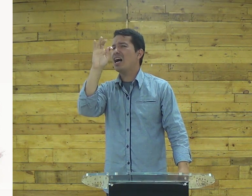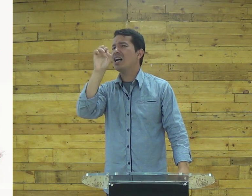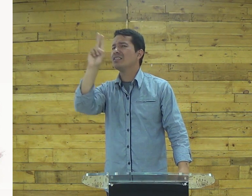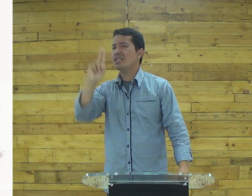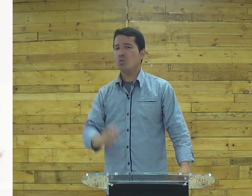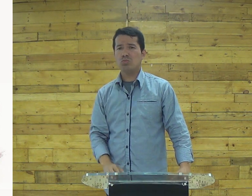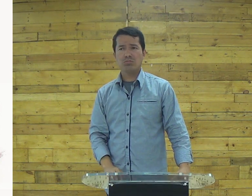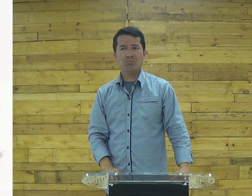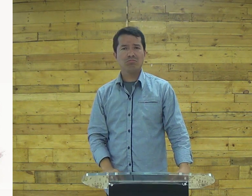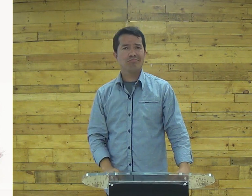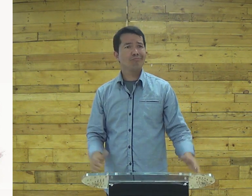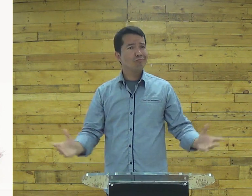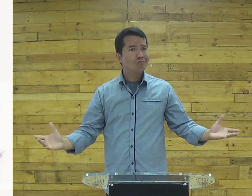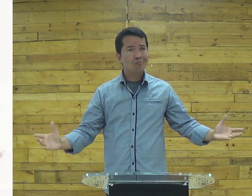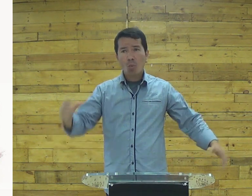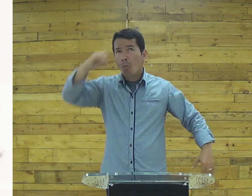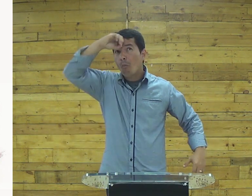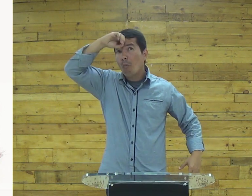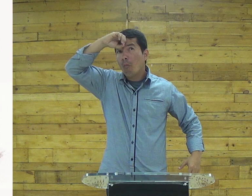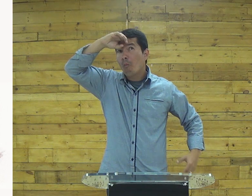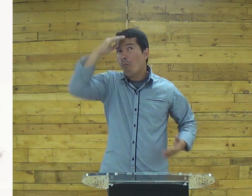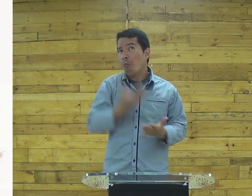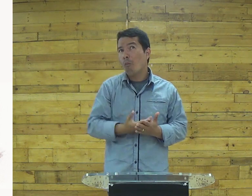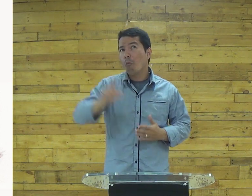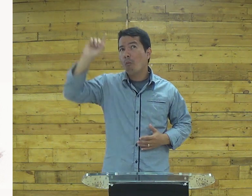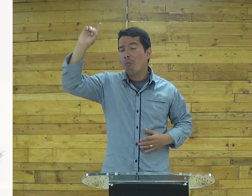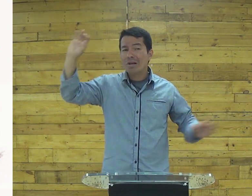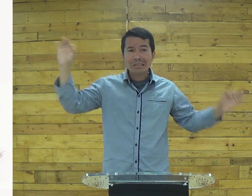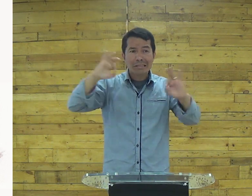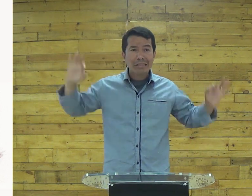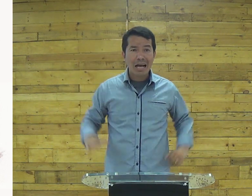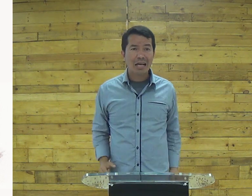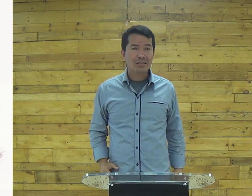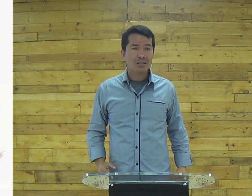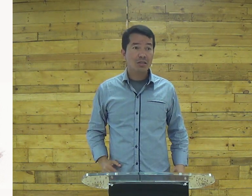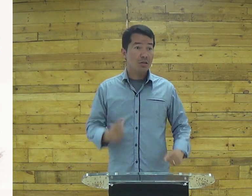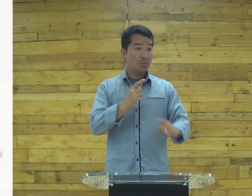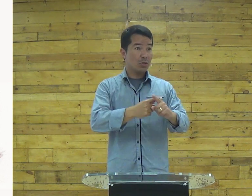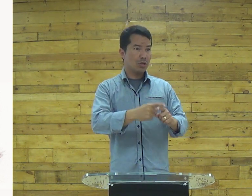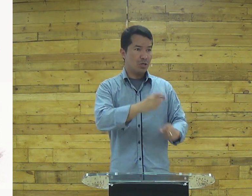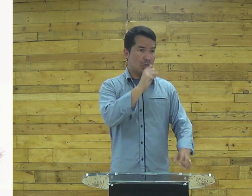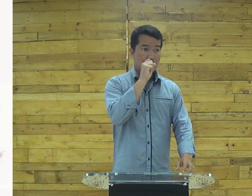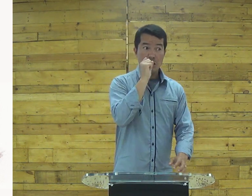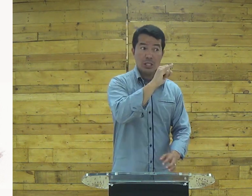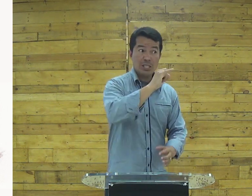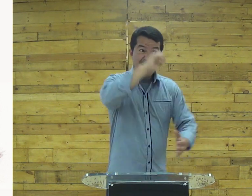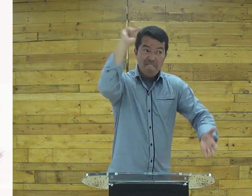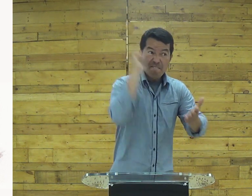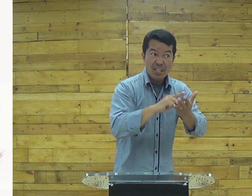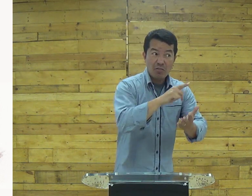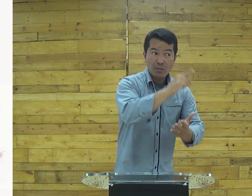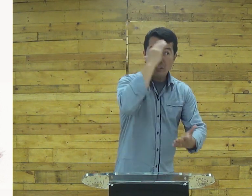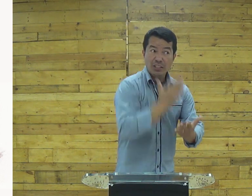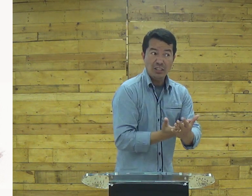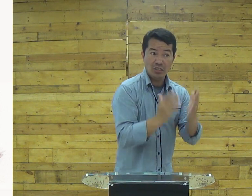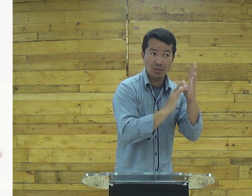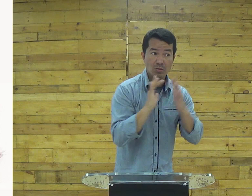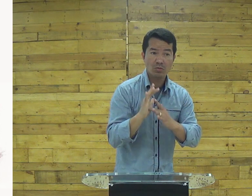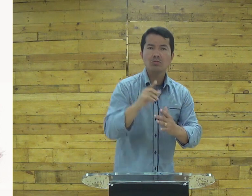sabe? Isso não tem a ver com acreditar. Não faz o que Jesus faria.